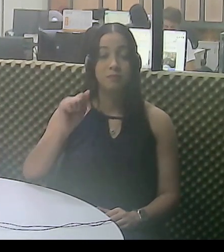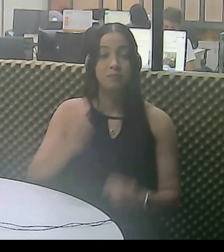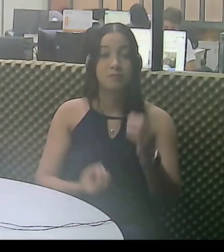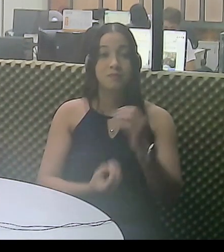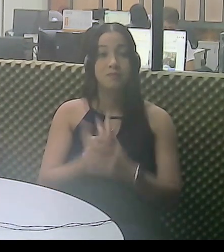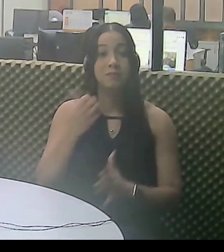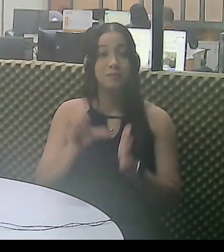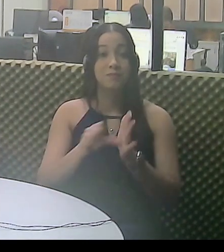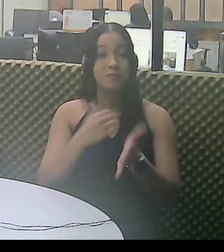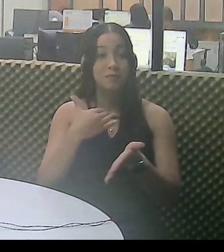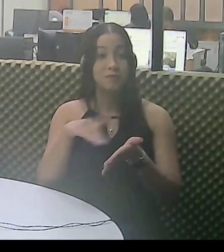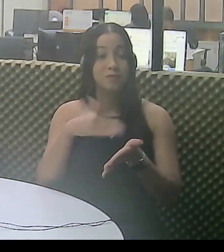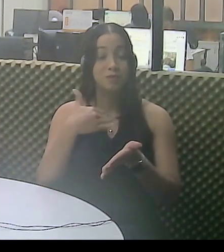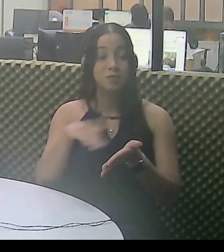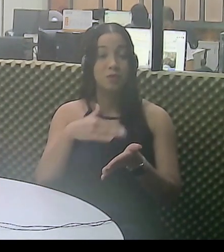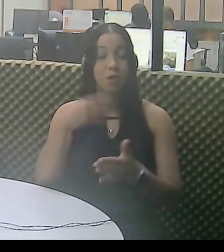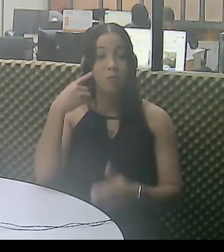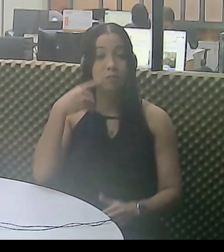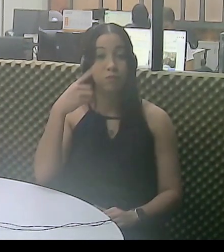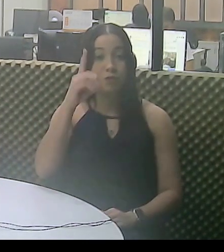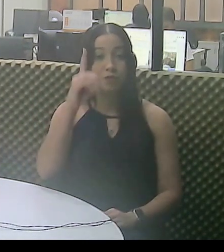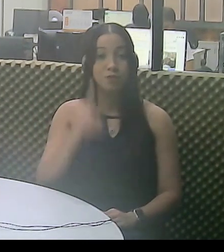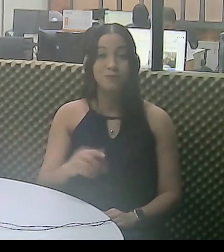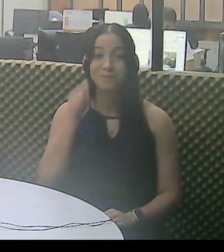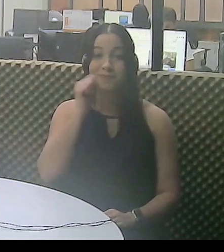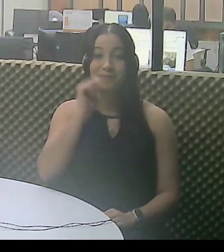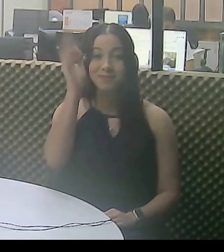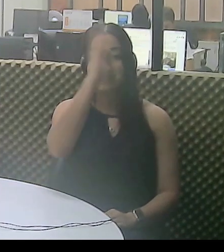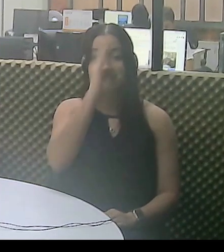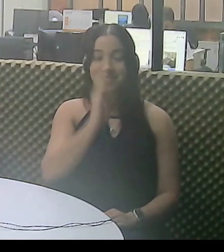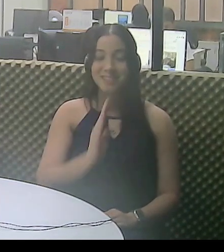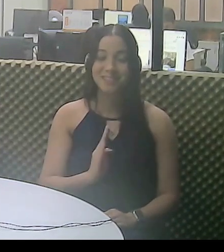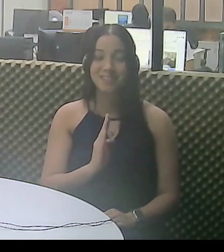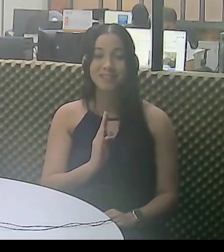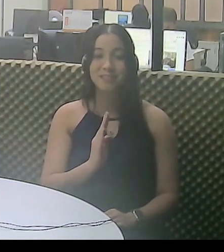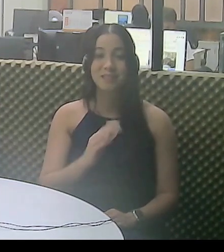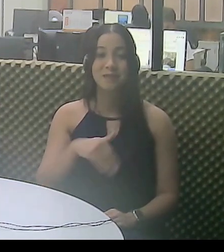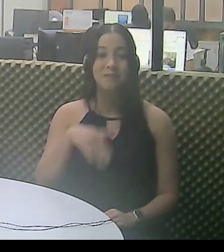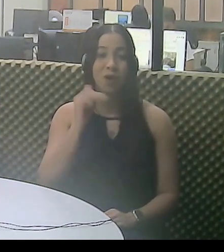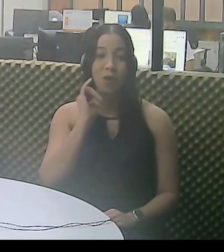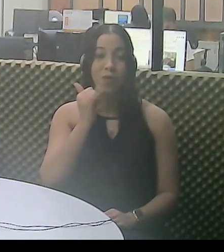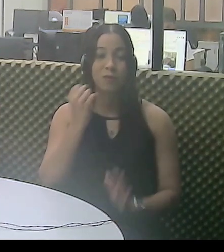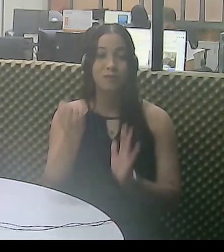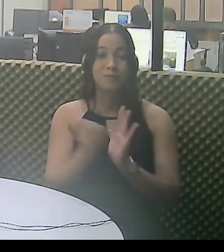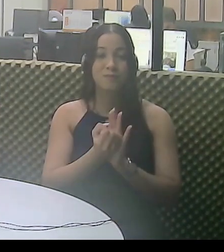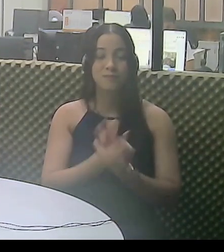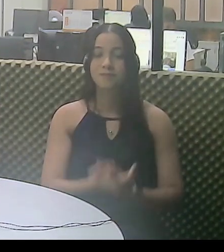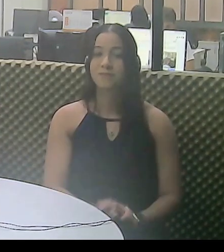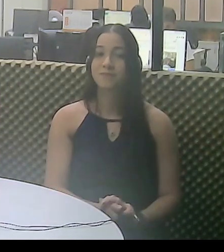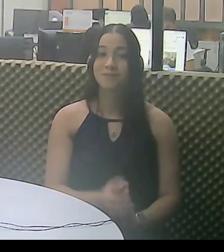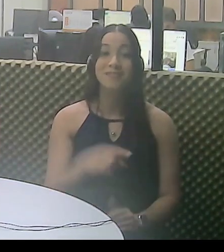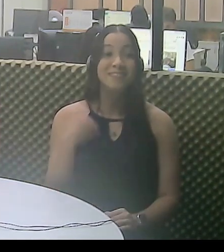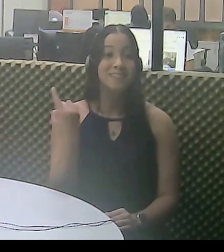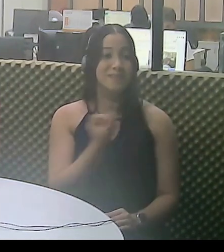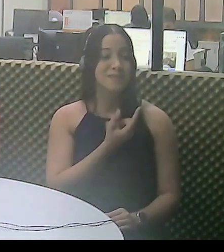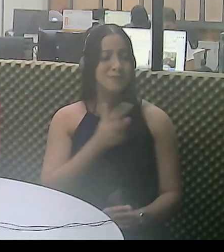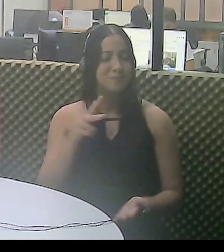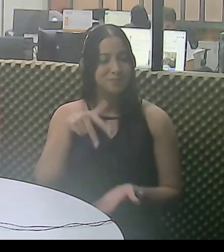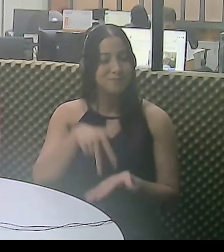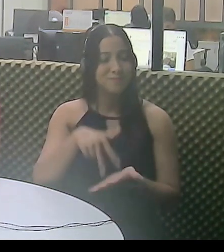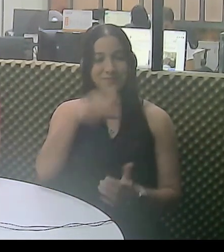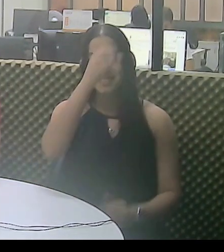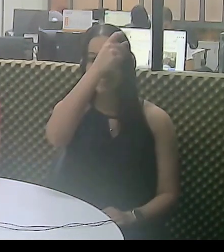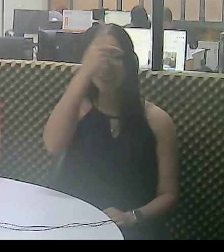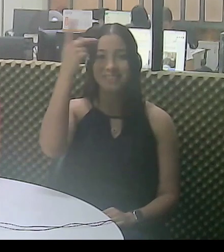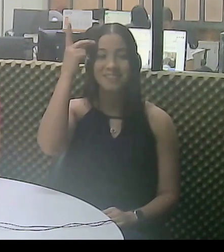do primeiro escritório de advocacia em direito das mulheres do Brasil, que conta mais sobre o selo. Estamos aqui na Prefeitura para